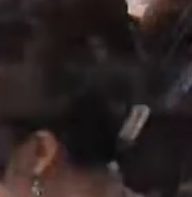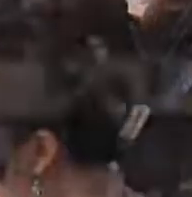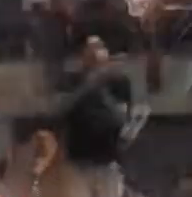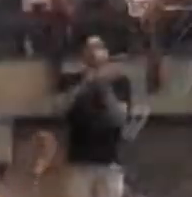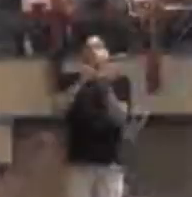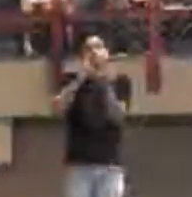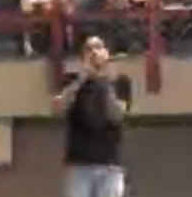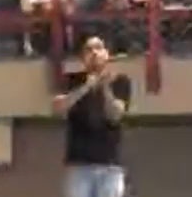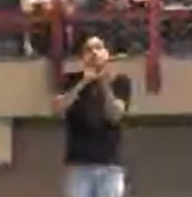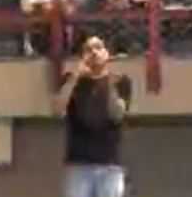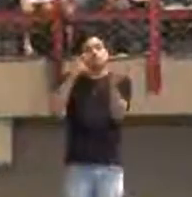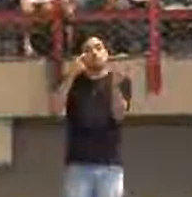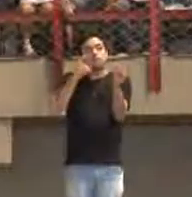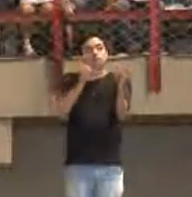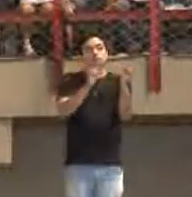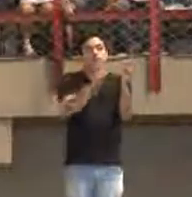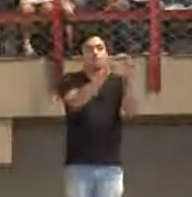a